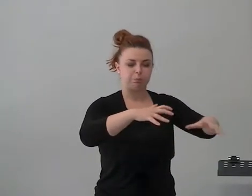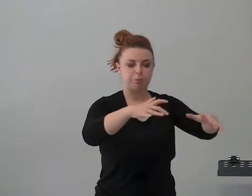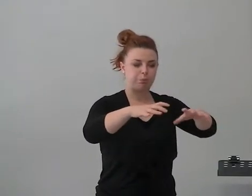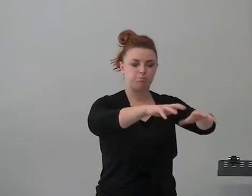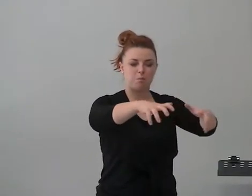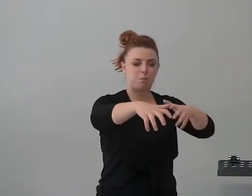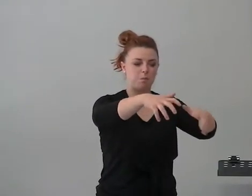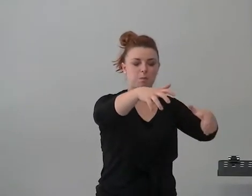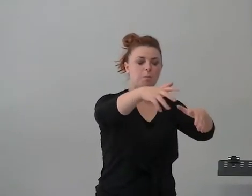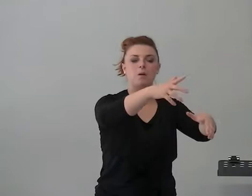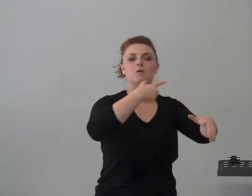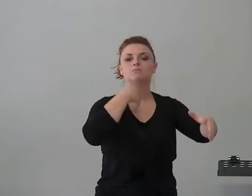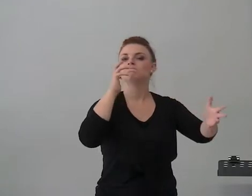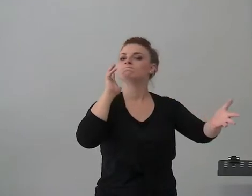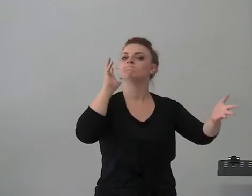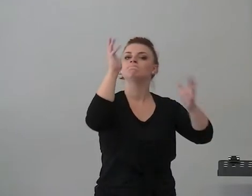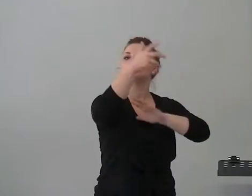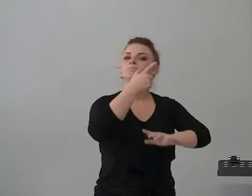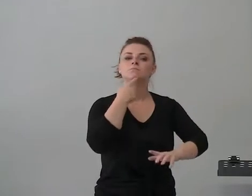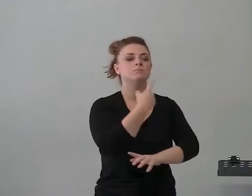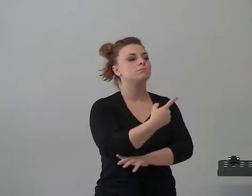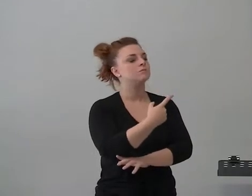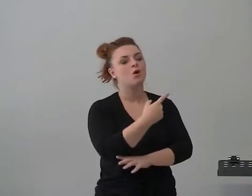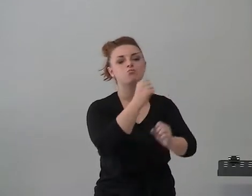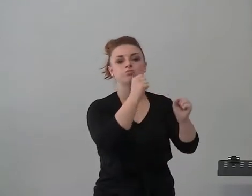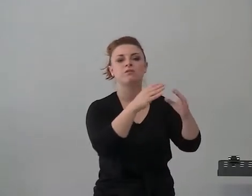a nessuno di portare oggetti attraverso il tempio.